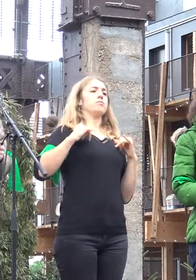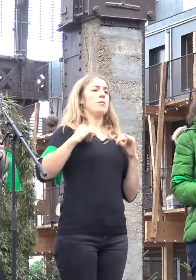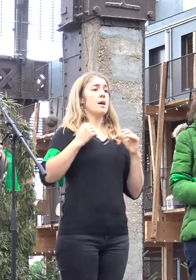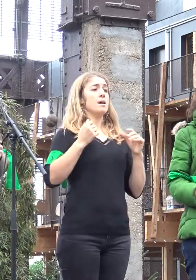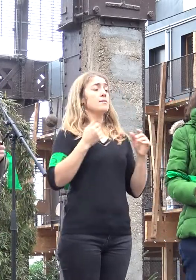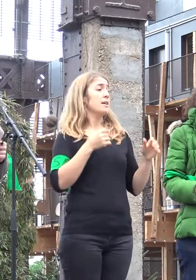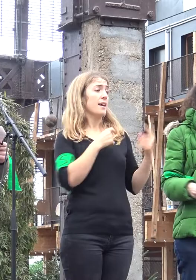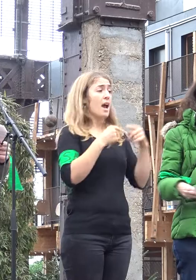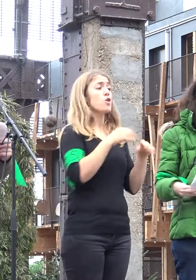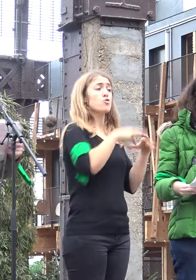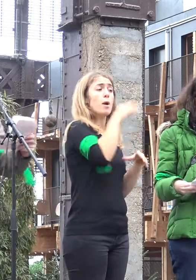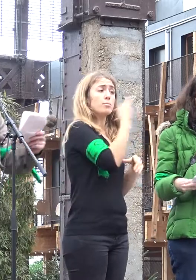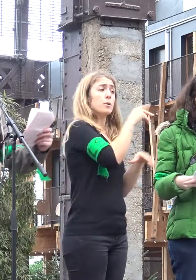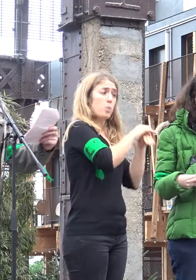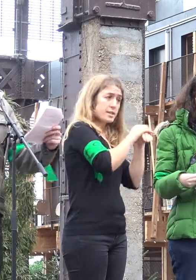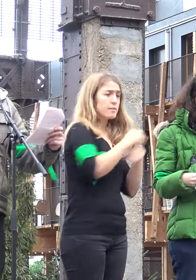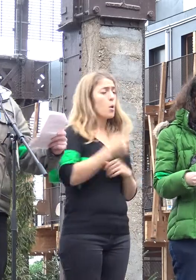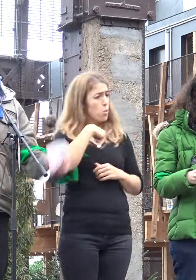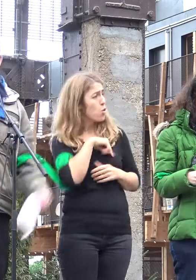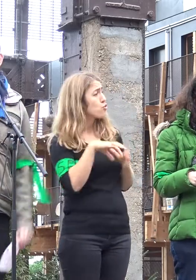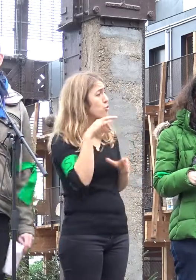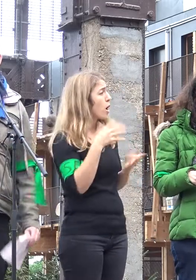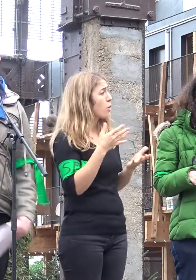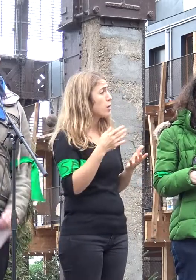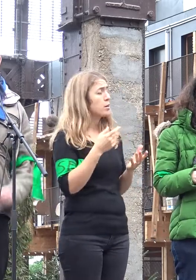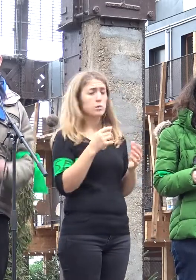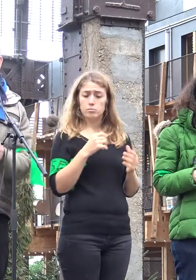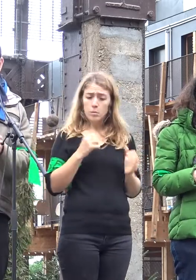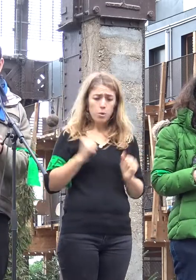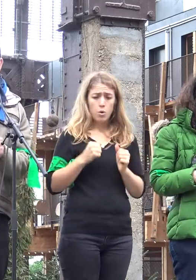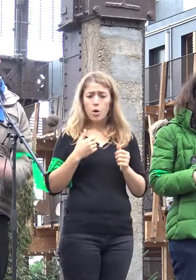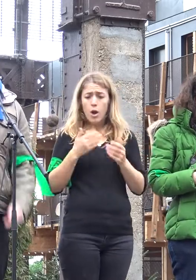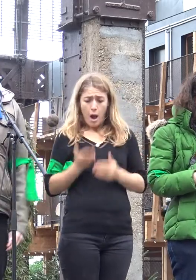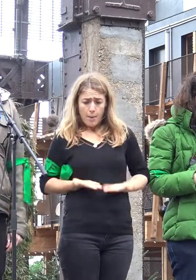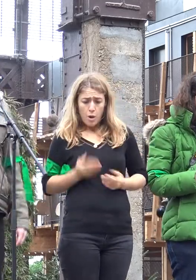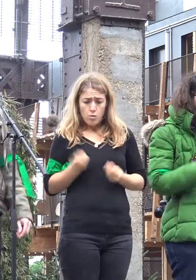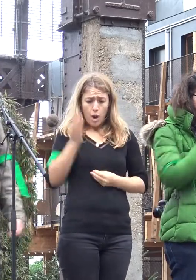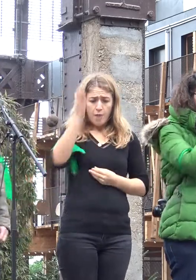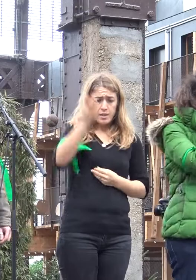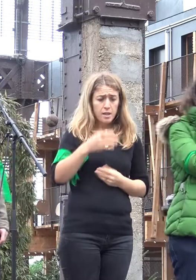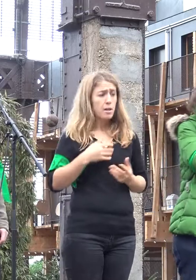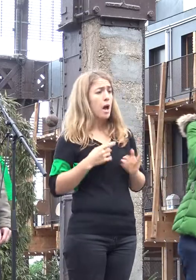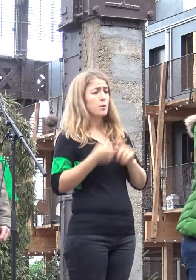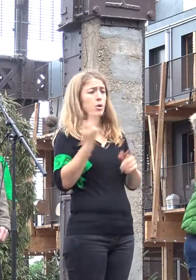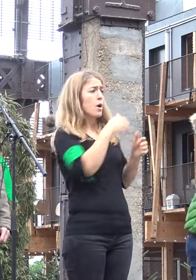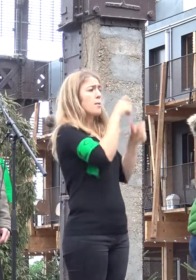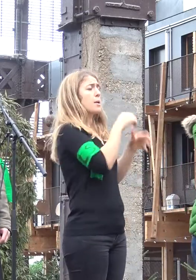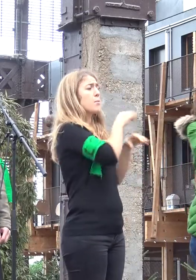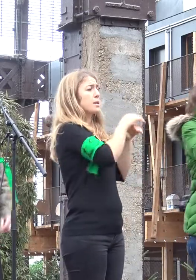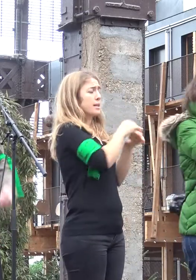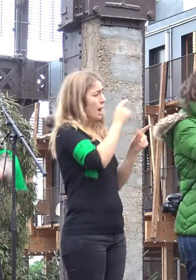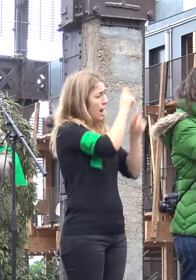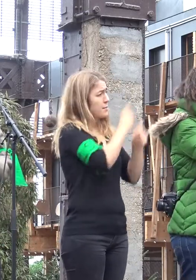choix politique. Le nôtre, c'est que tous les choix présents et futurs respectent l'impératif des plus